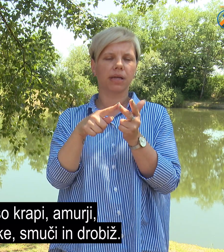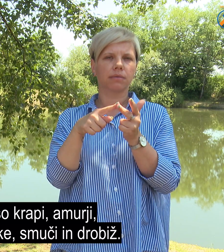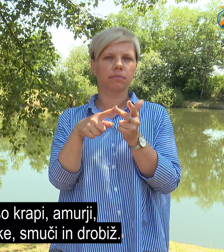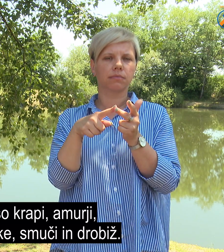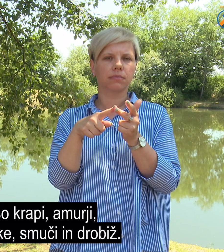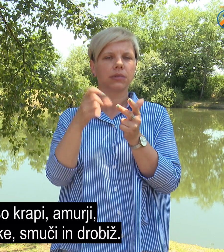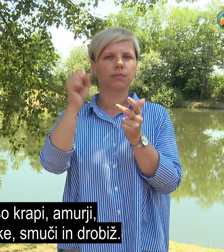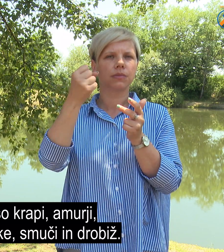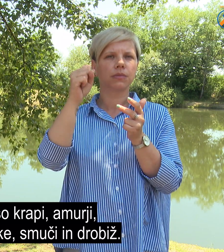ščuka,